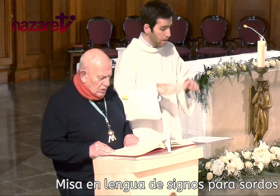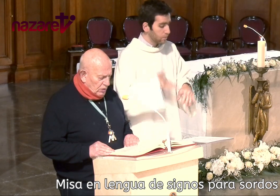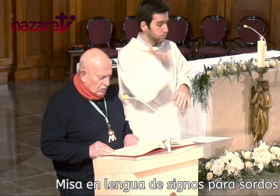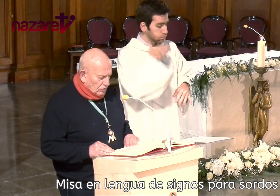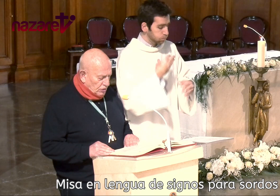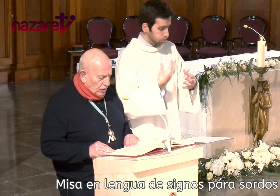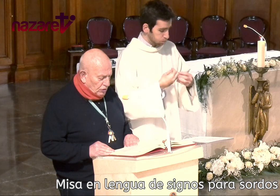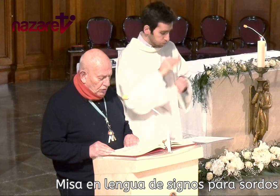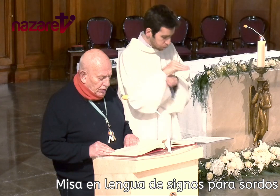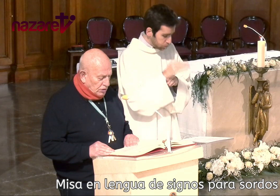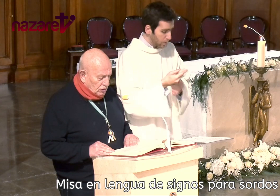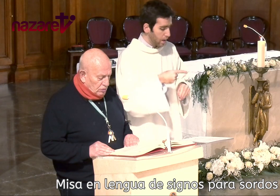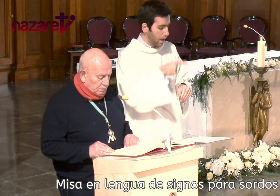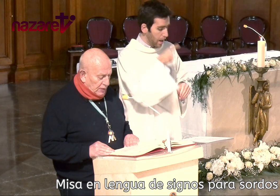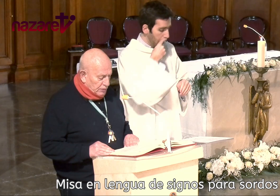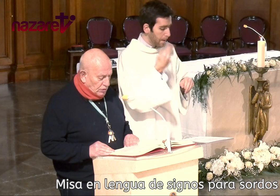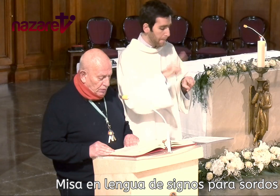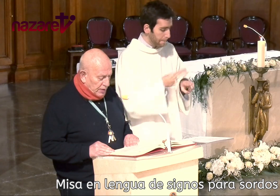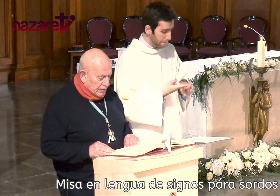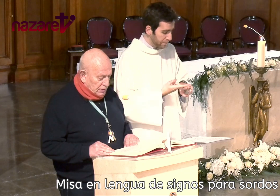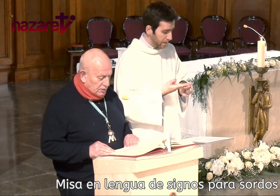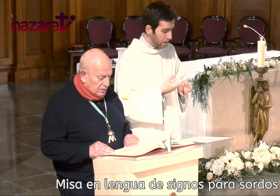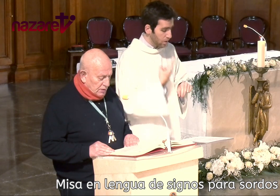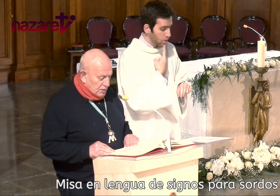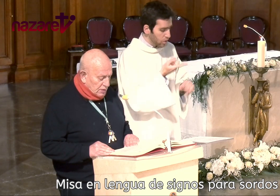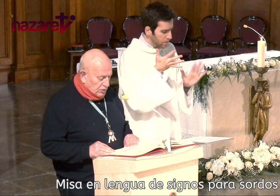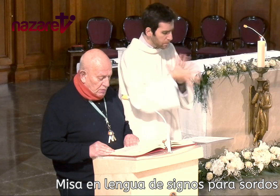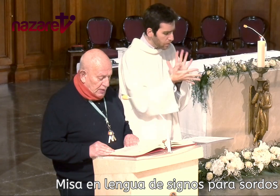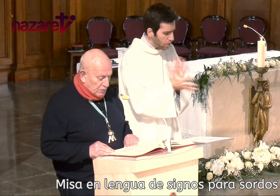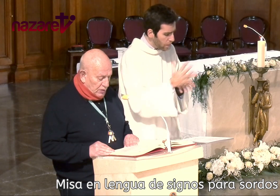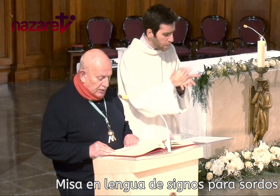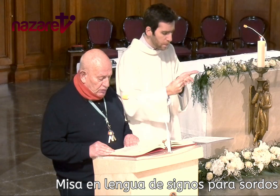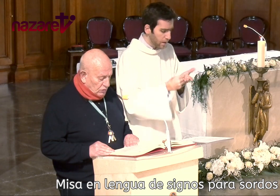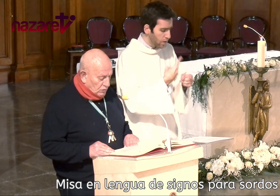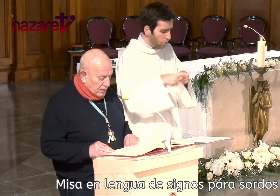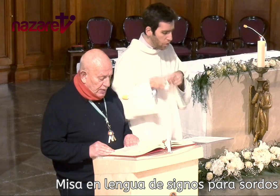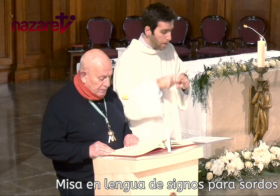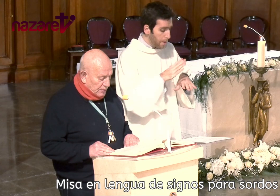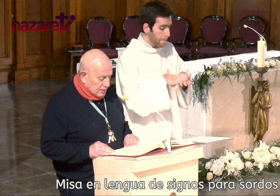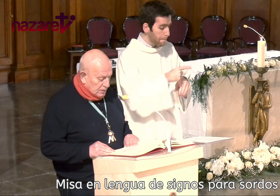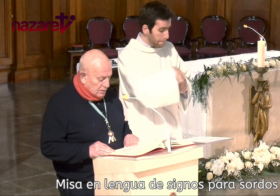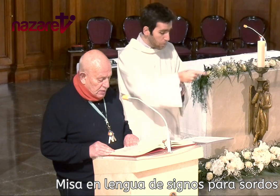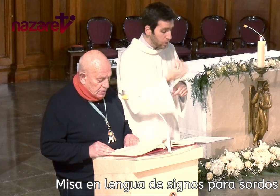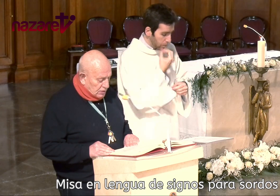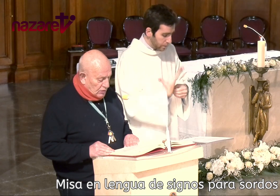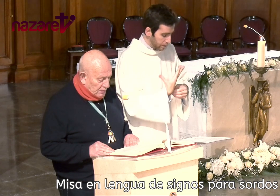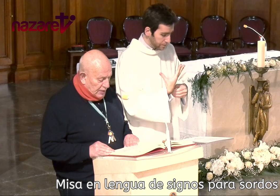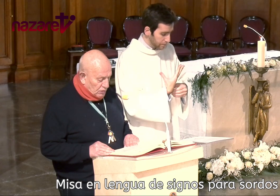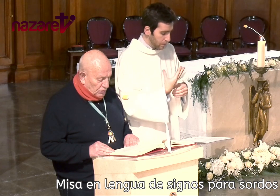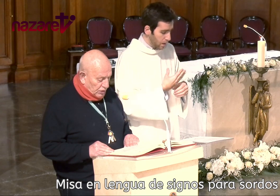os digo todo esto para vuestro bien no para ponernos una trampa sino para inducir